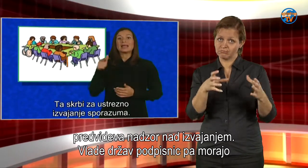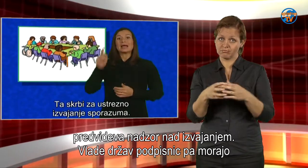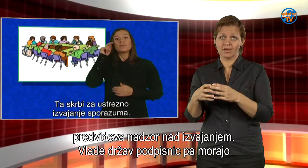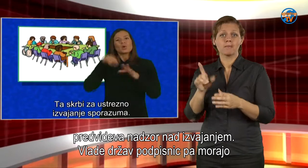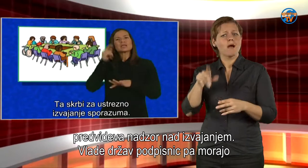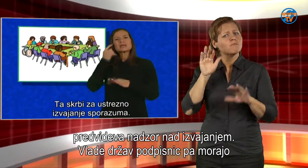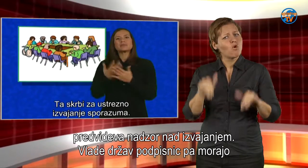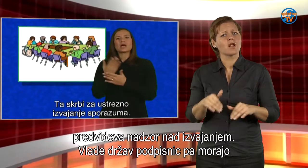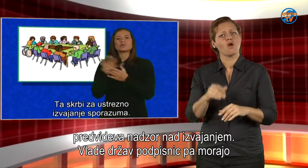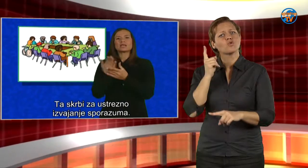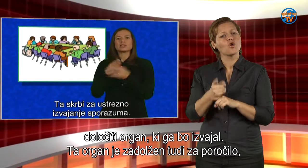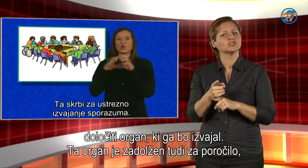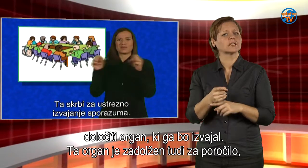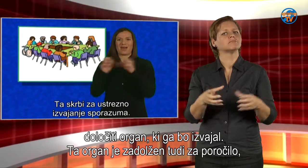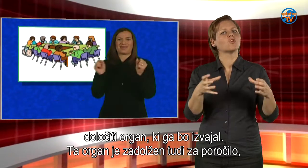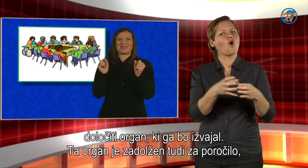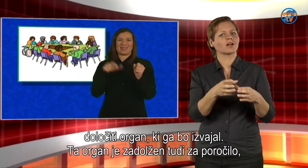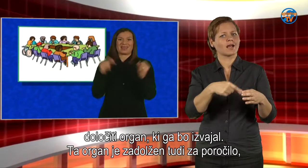morajo določiti organ, ki ga bo izvajal.